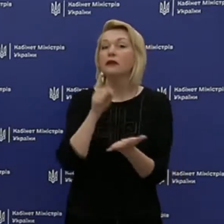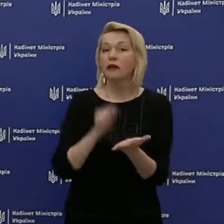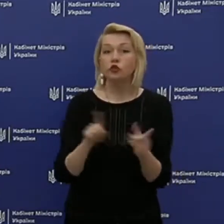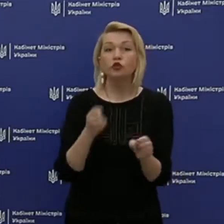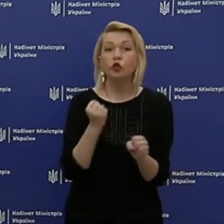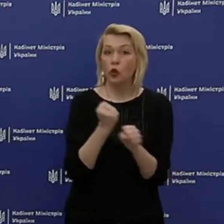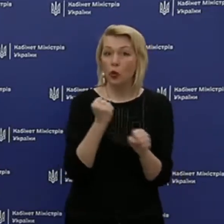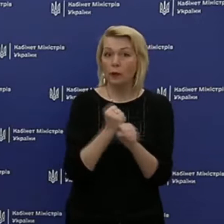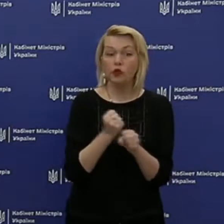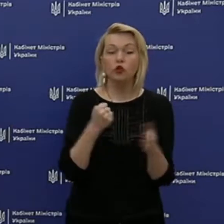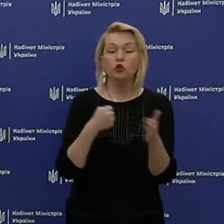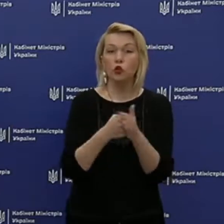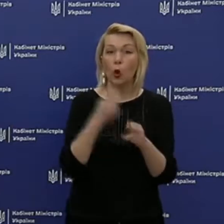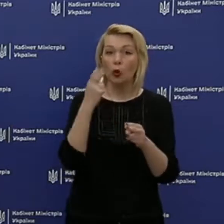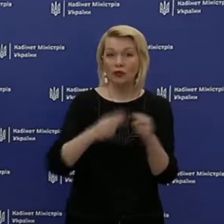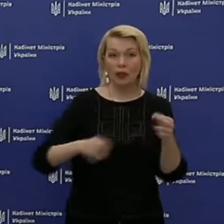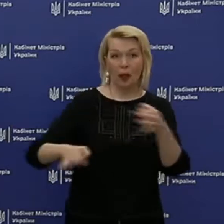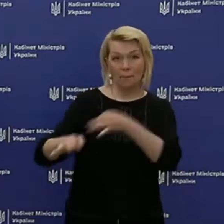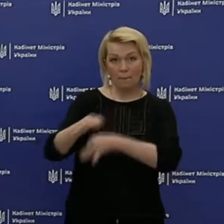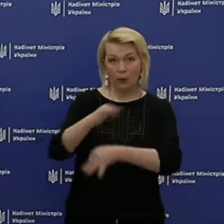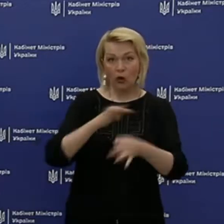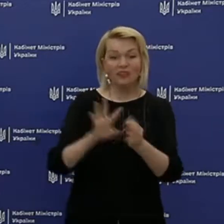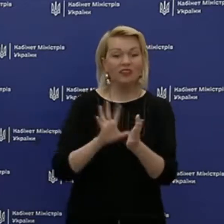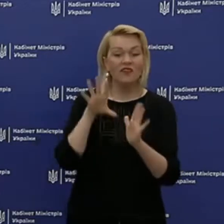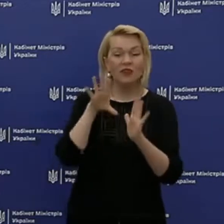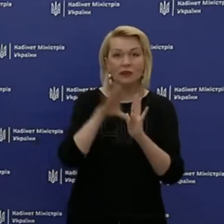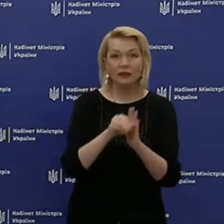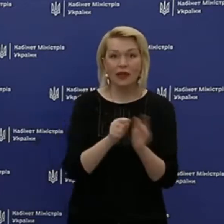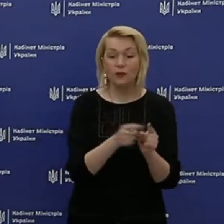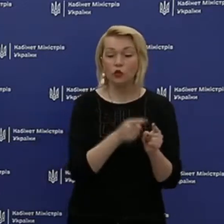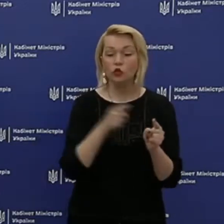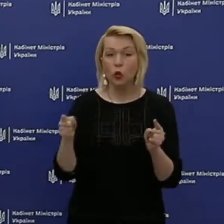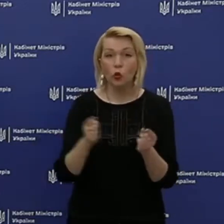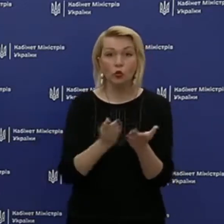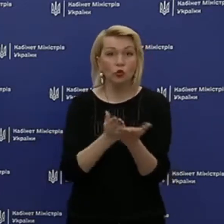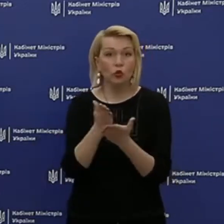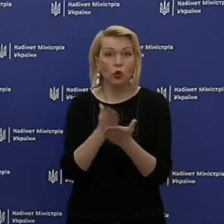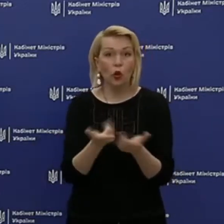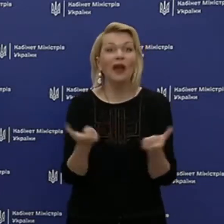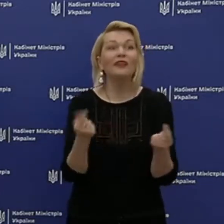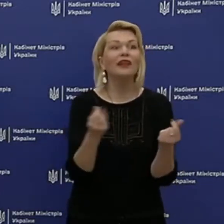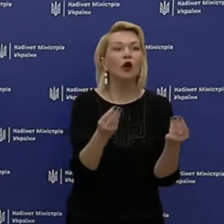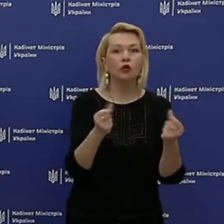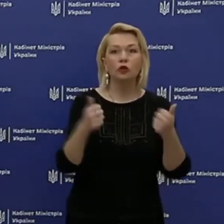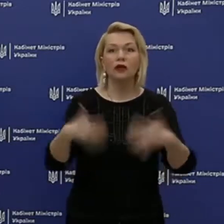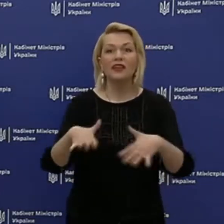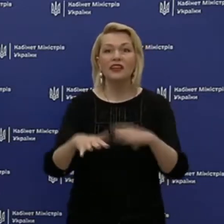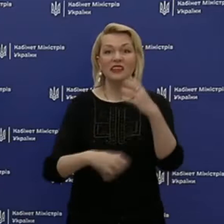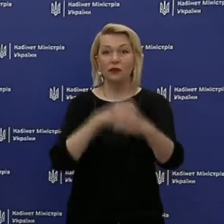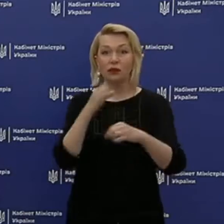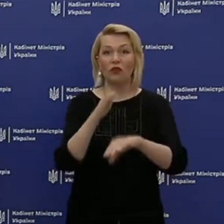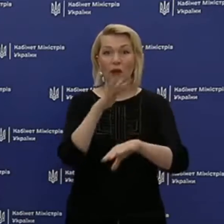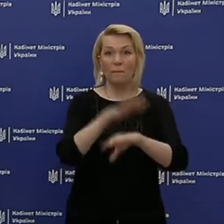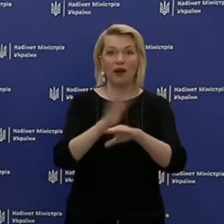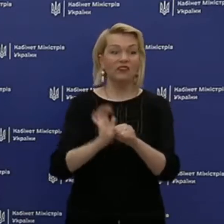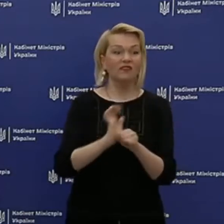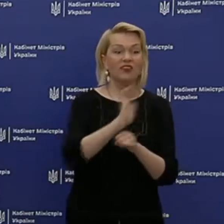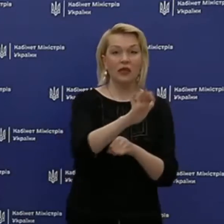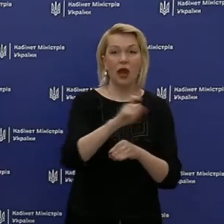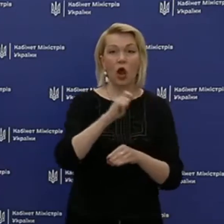Що робити, якщо до кінця проєкту не вкладемося у строки, де губляться гроші, які Світовий банк виділяє Україні,